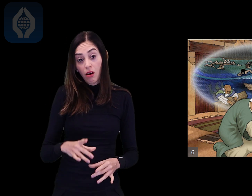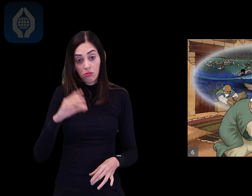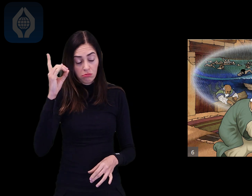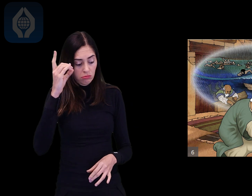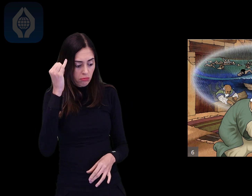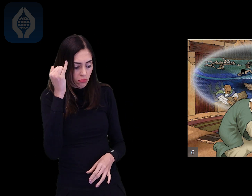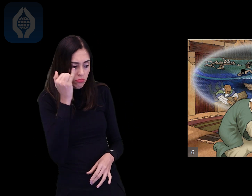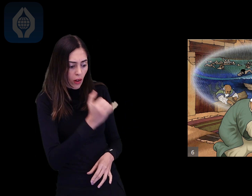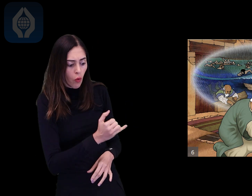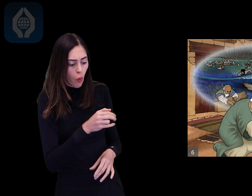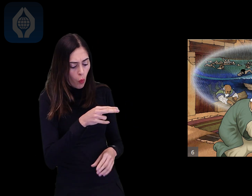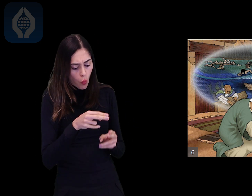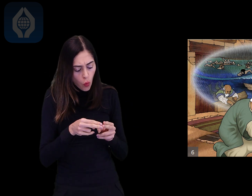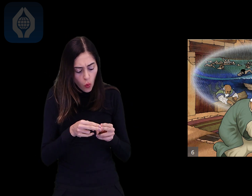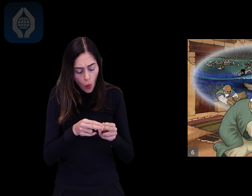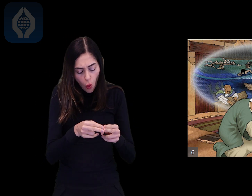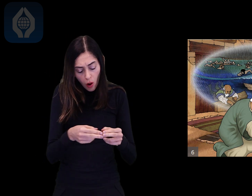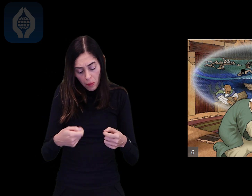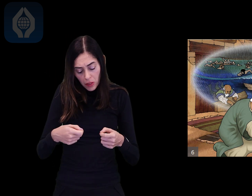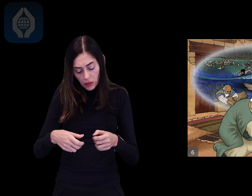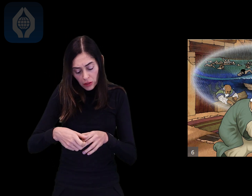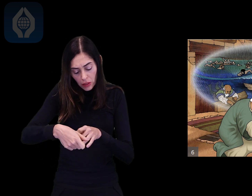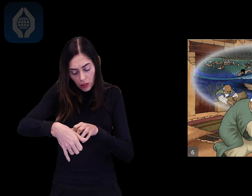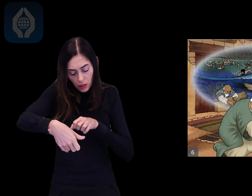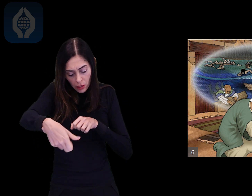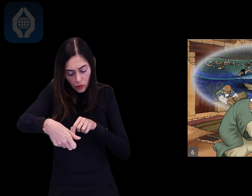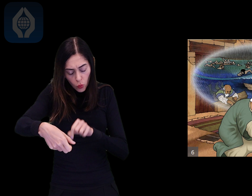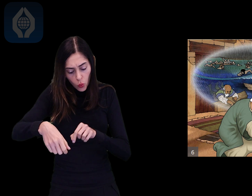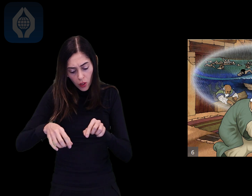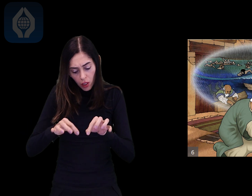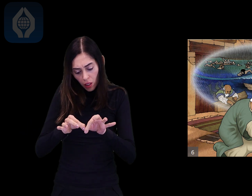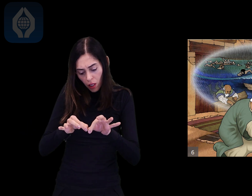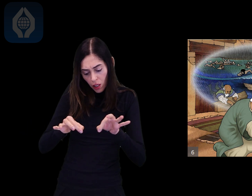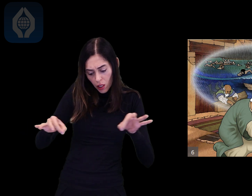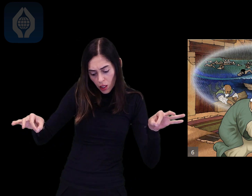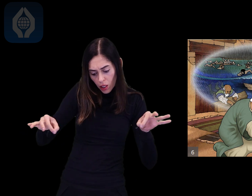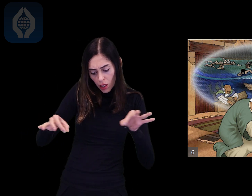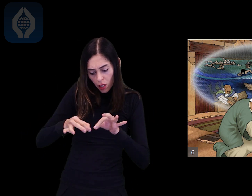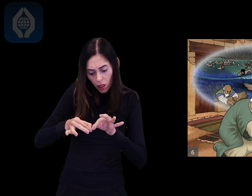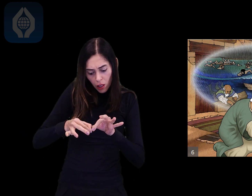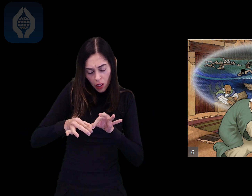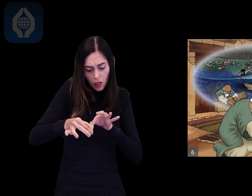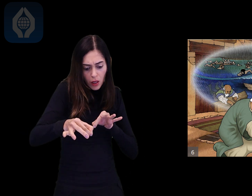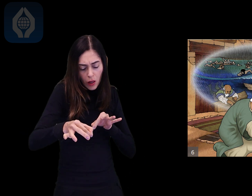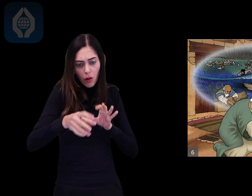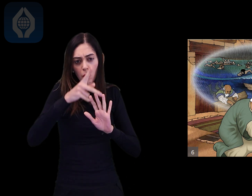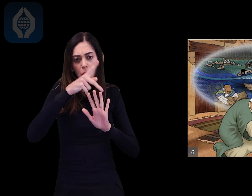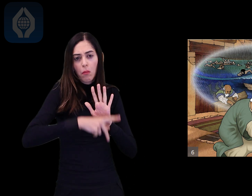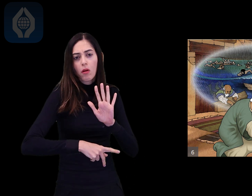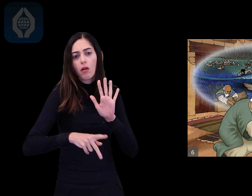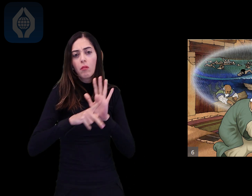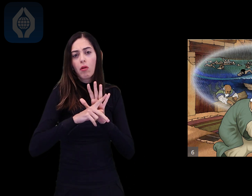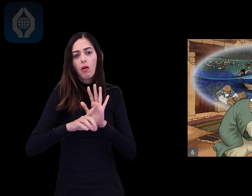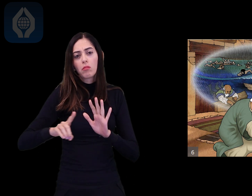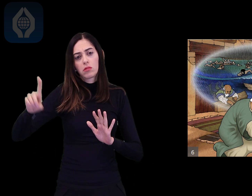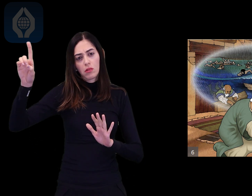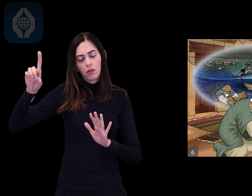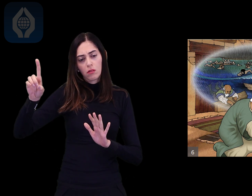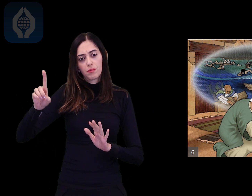tinha que seguir as instruções de Deus. A arca tinha que ser construída de acordo com o plano de Deus. Considere,